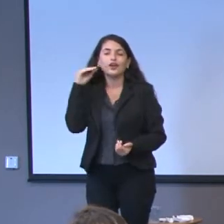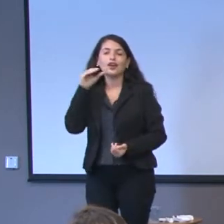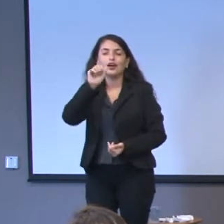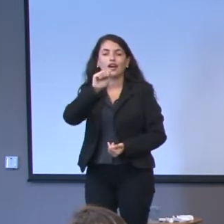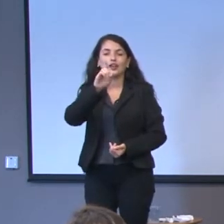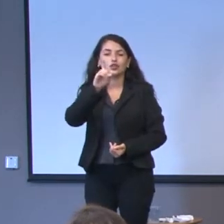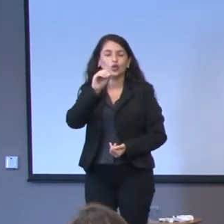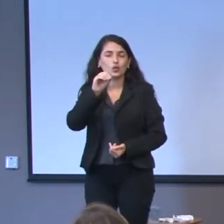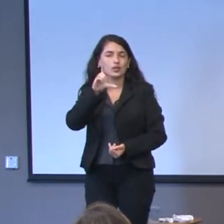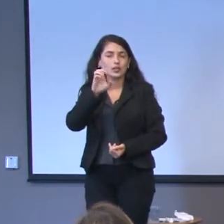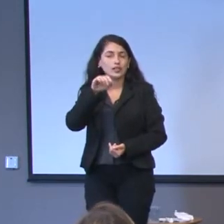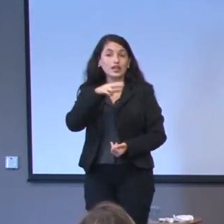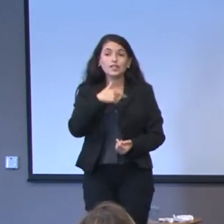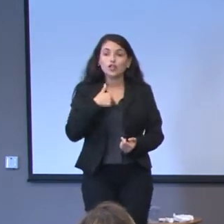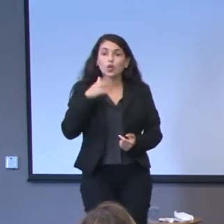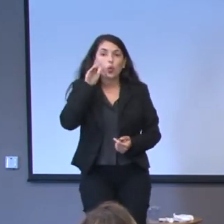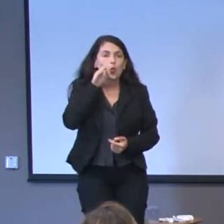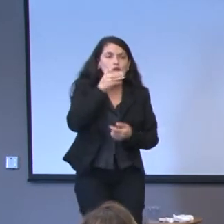do sexo.